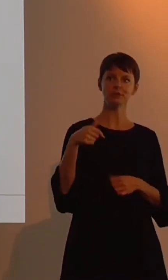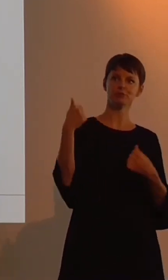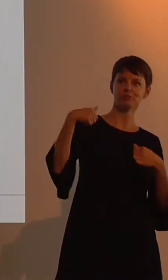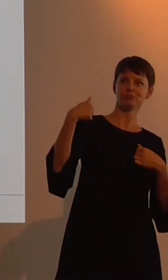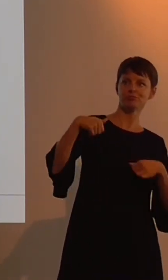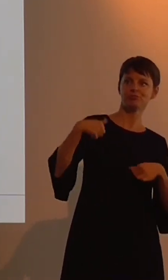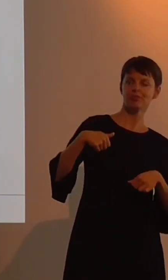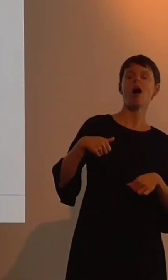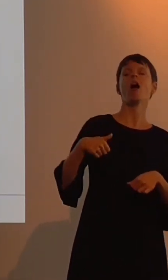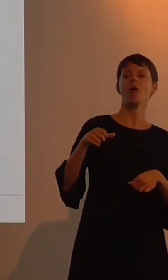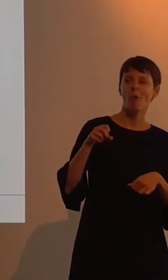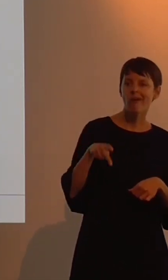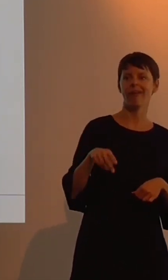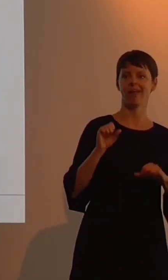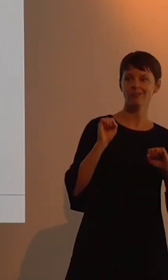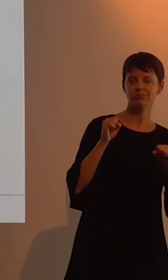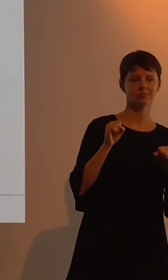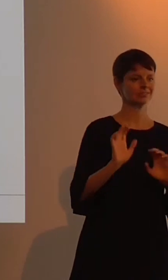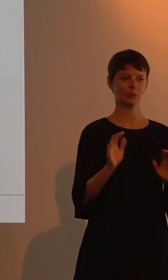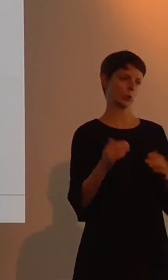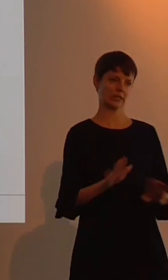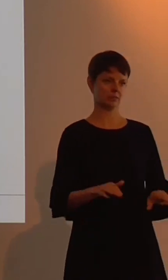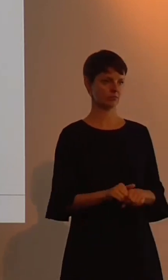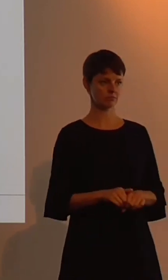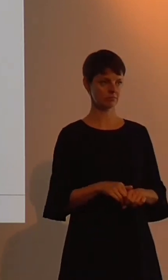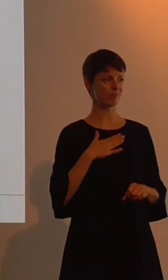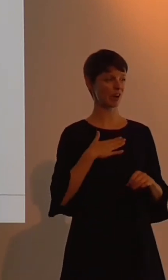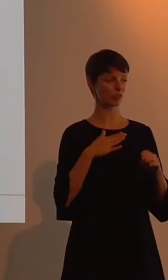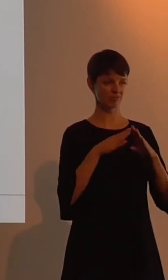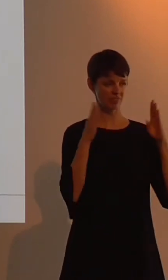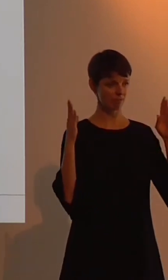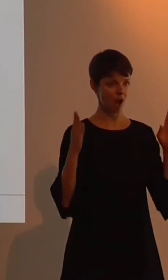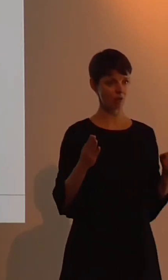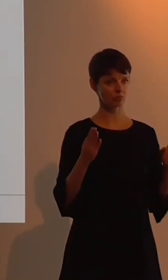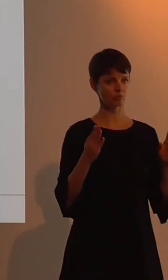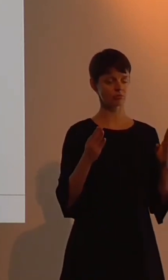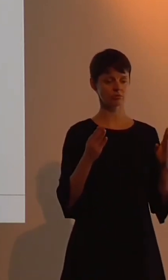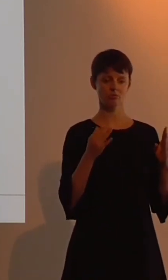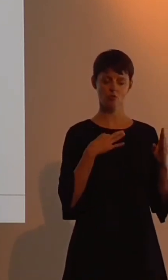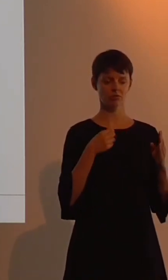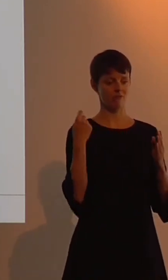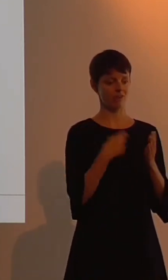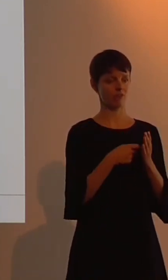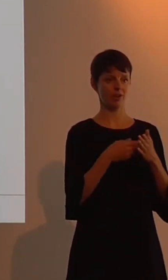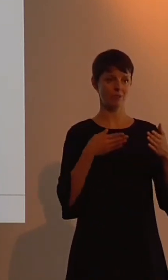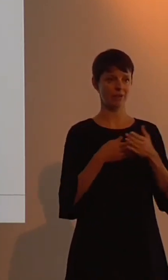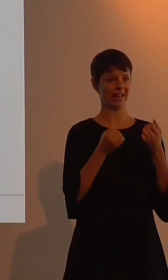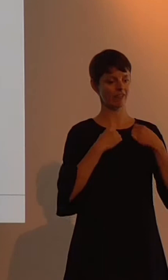wir haben natürlich die gleiche Runde, die ebenfalls mit Gebärdensprache zum Beispiel großen Wert darauf. Nicht zu